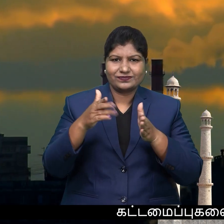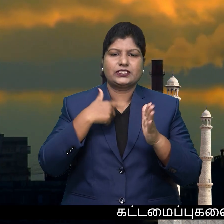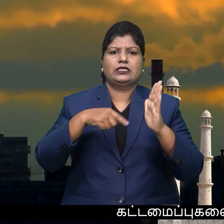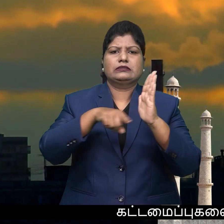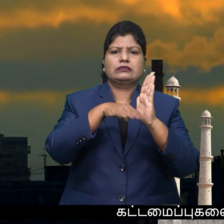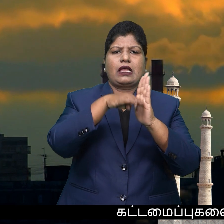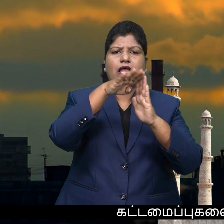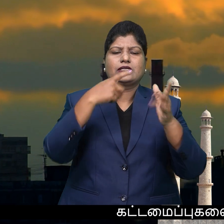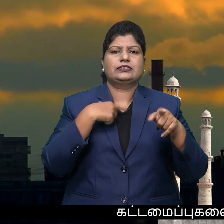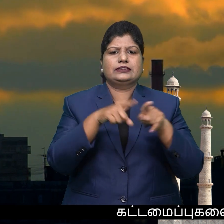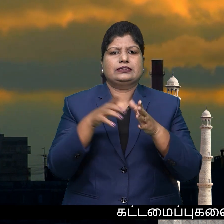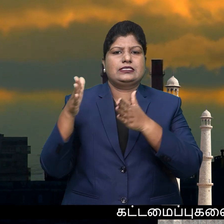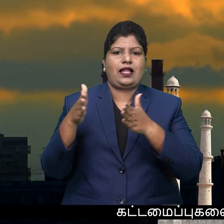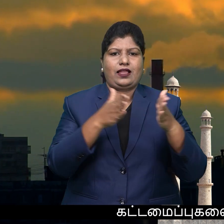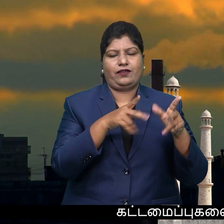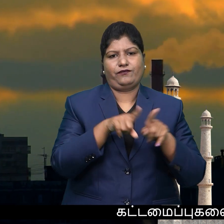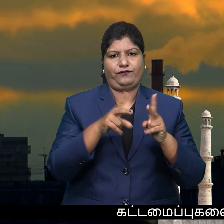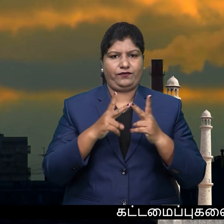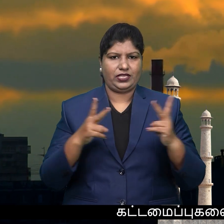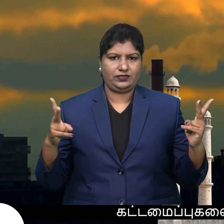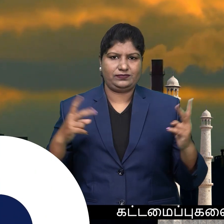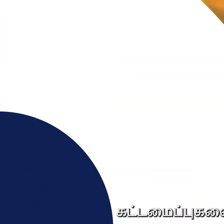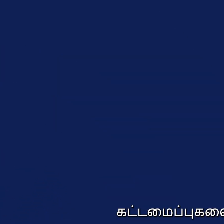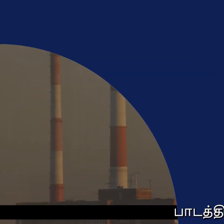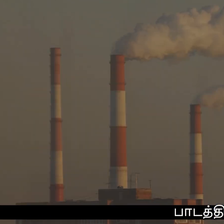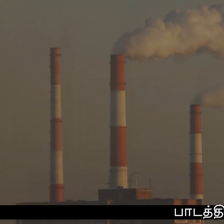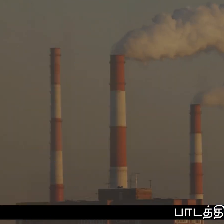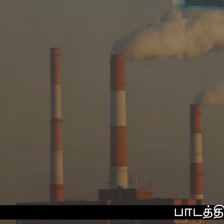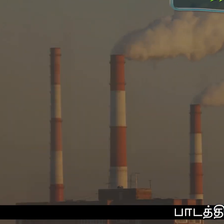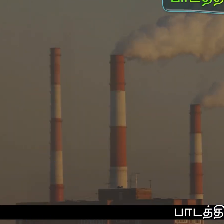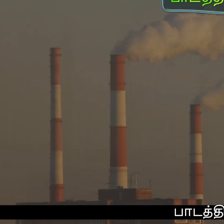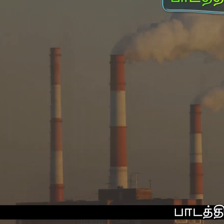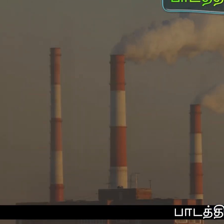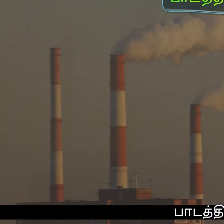பாடத்தின் சுருக்கம்.